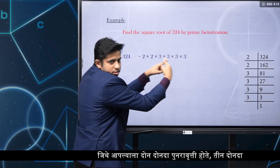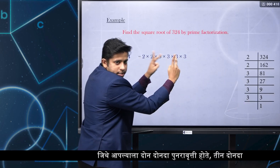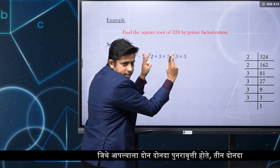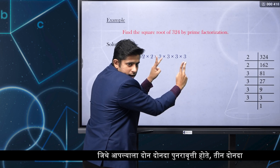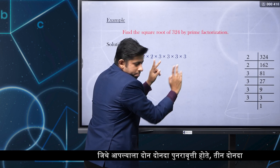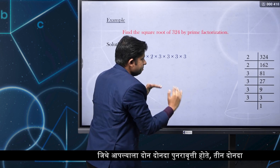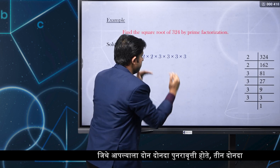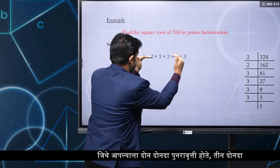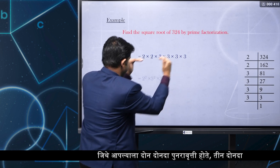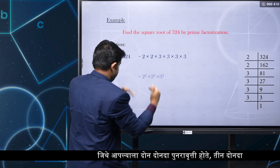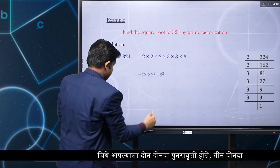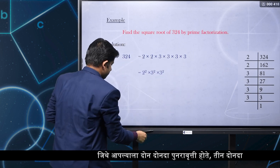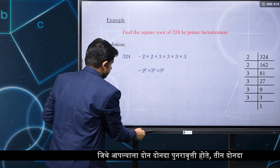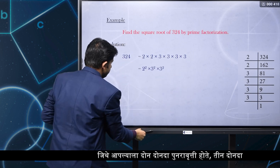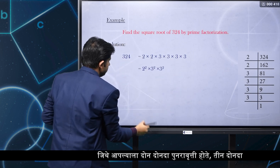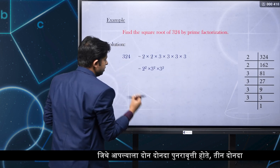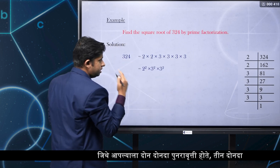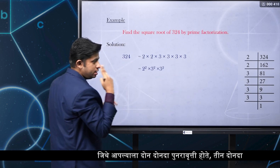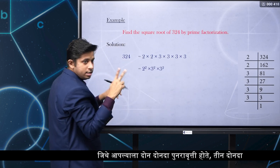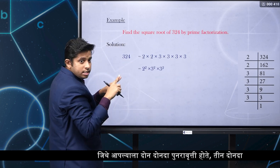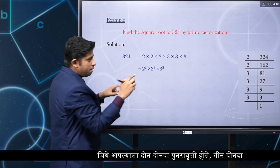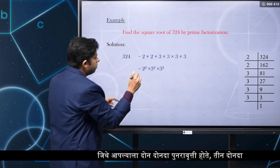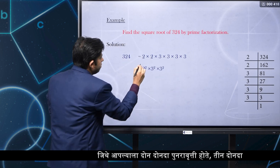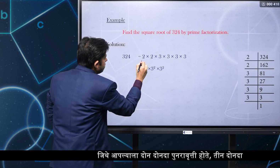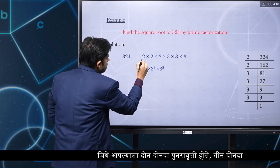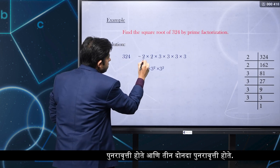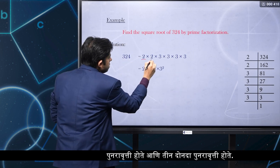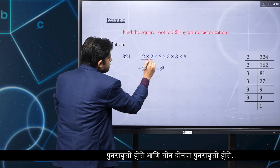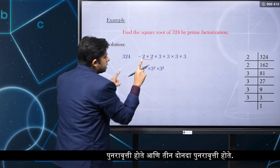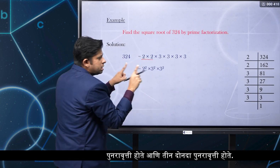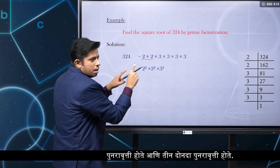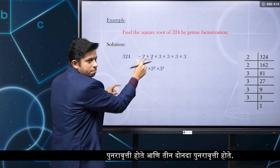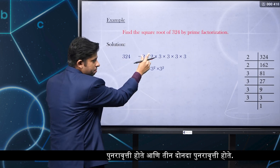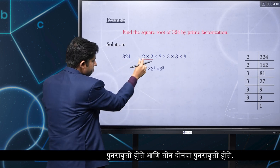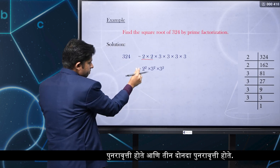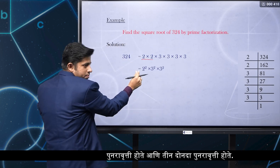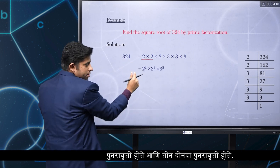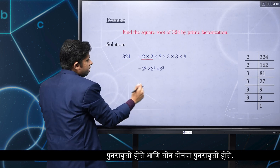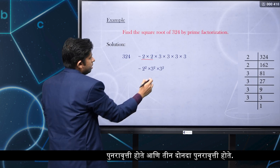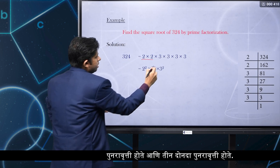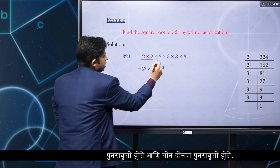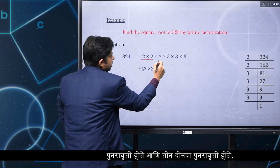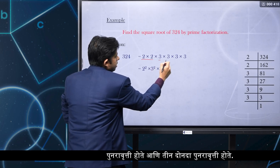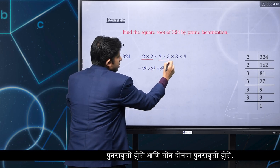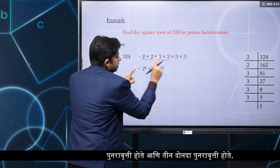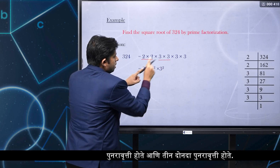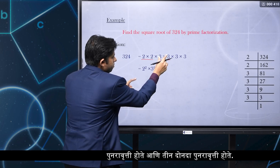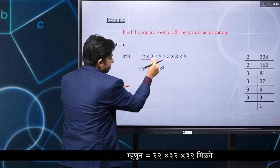जिथे आपल्याला 2 दोनदा पुनरावृत्ती होते, 3 दोनदा पुनरावृत्ती होते आणि 3 दोनदा पुनरावृत्ती होते,